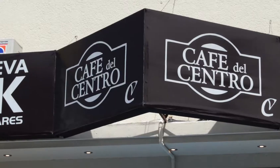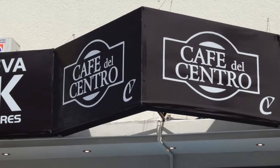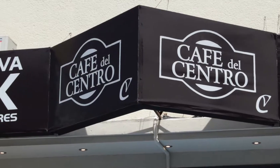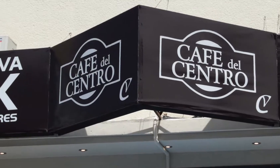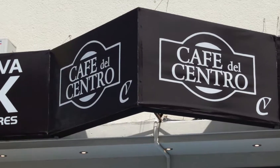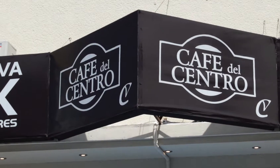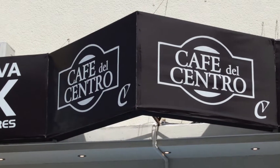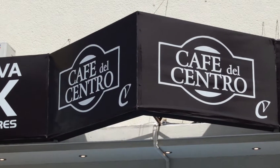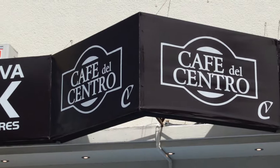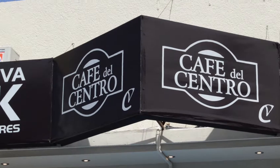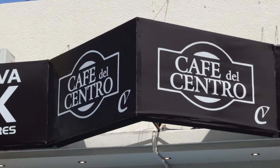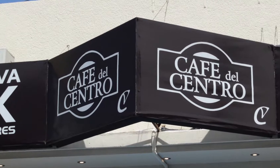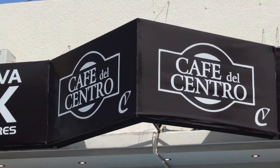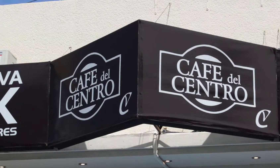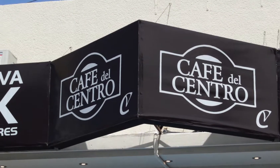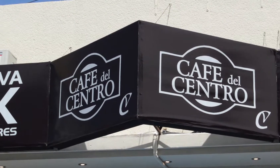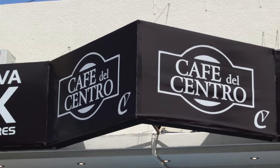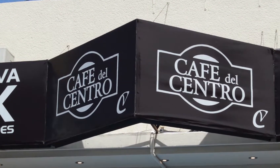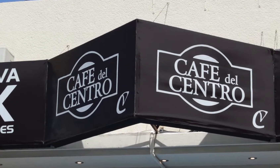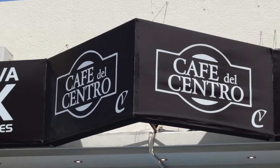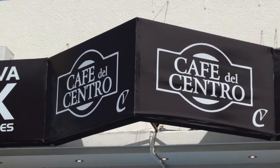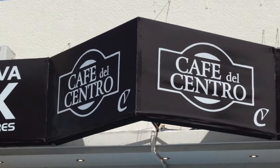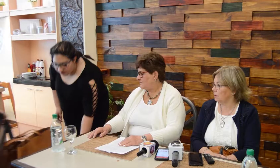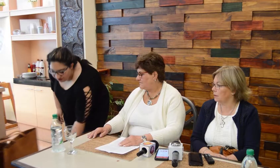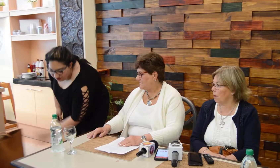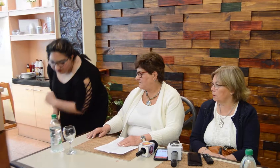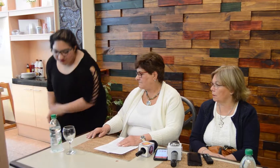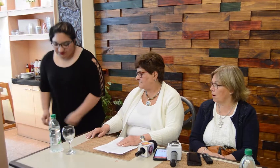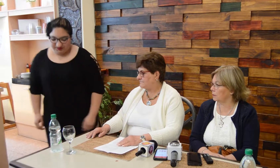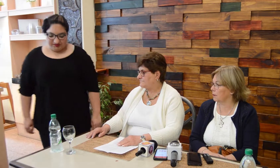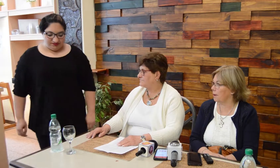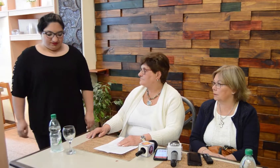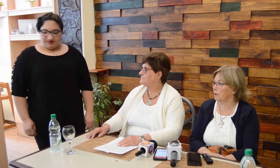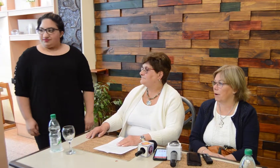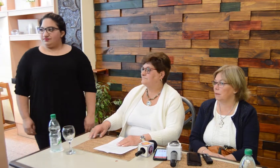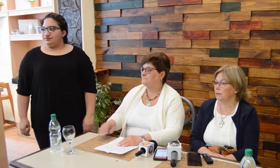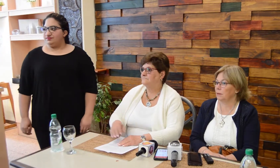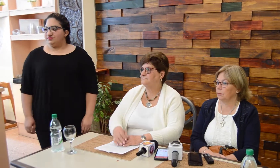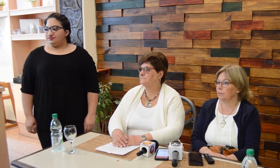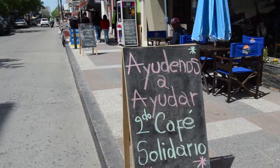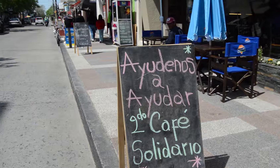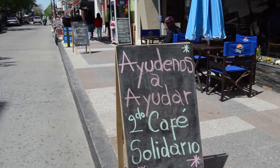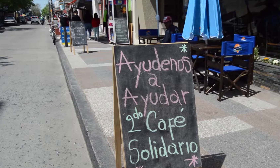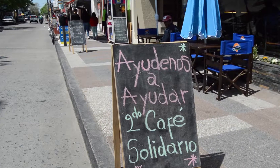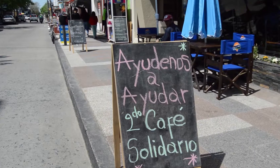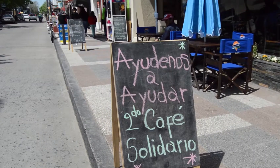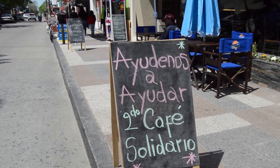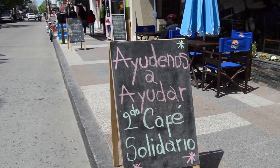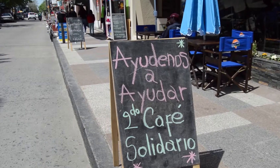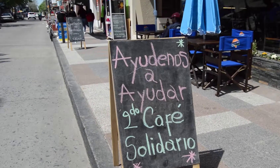divertido, distendido, donde se encuentren amigos, familiares, compañeros de trabajo, a compartir un